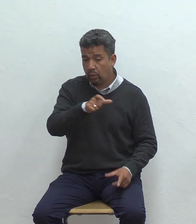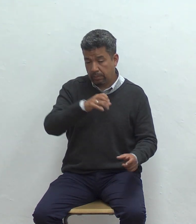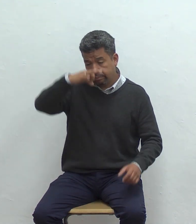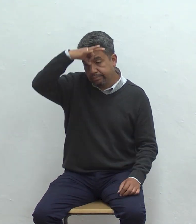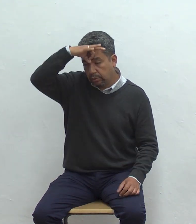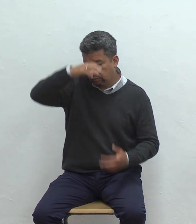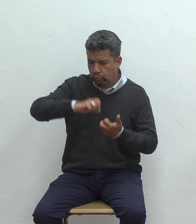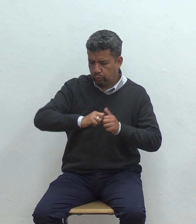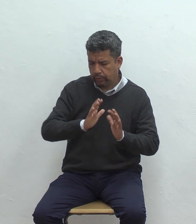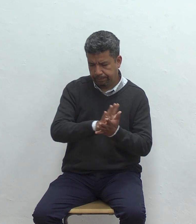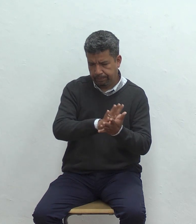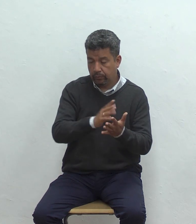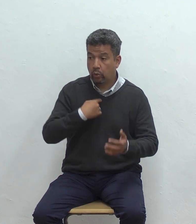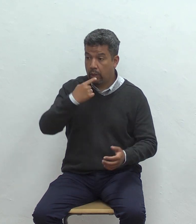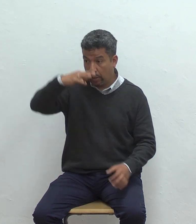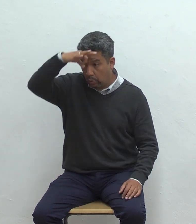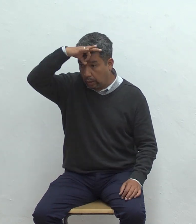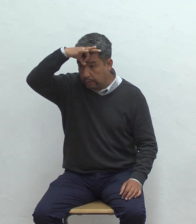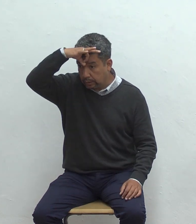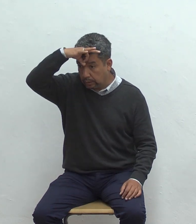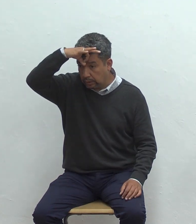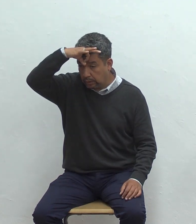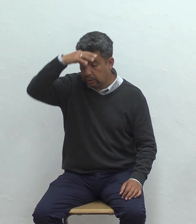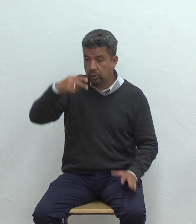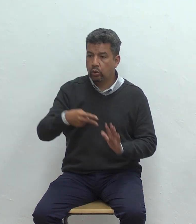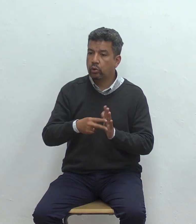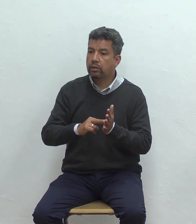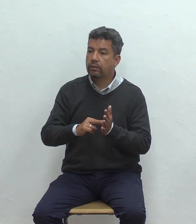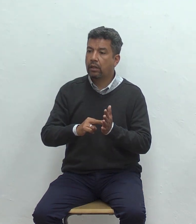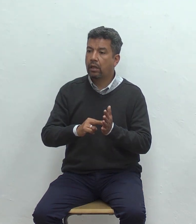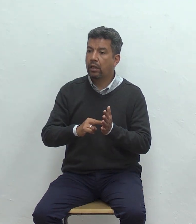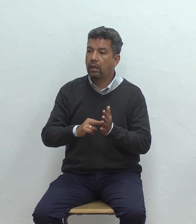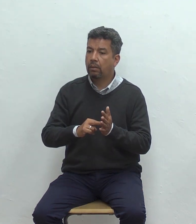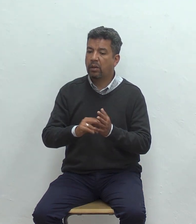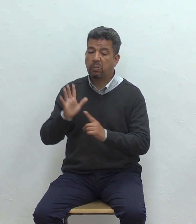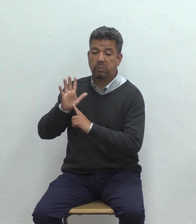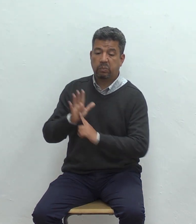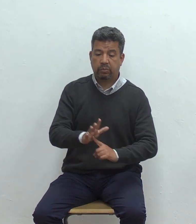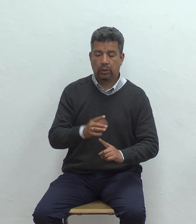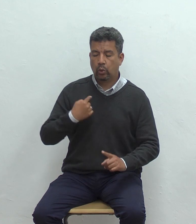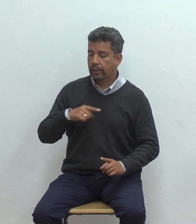ignorancia. Ojo, cuando yo digo ignorancia, no estoy hablándolo de manera peyorativa. No estoy